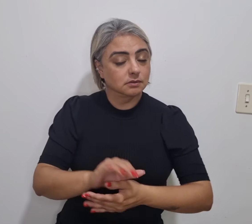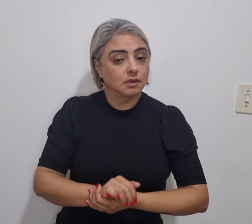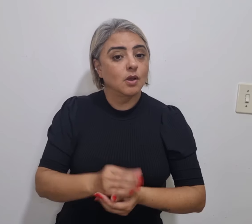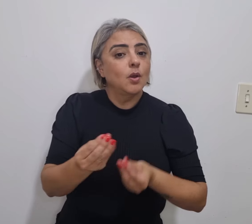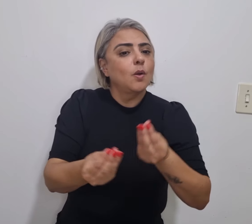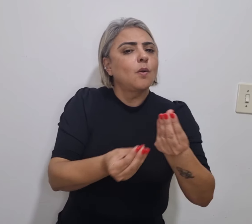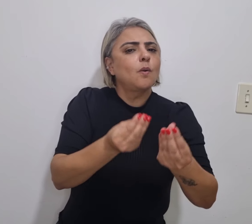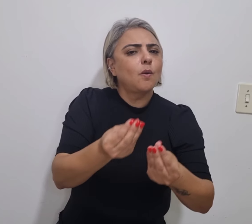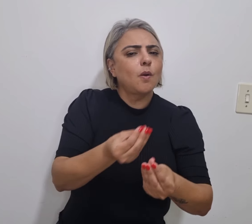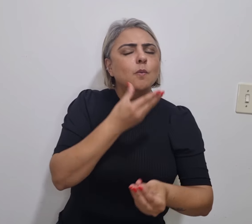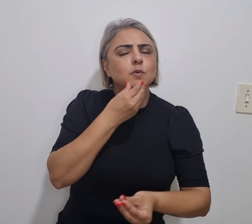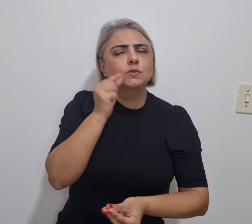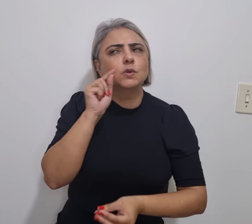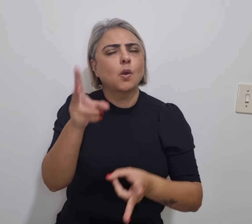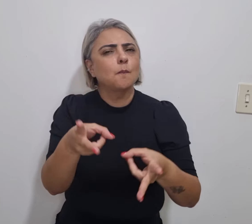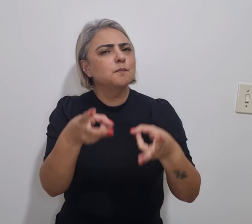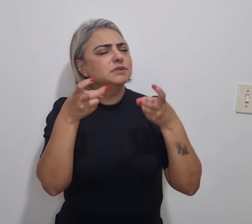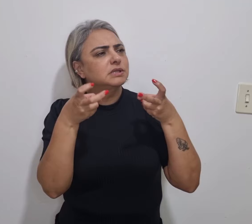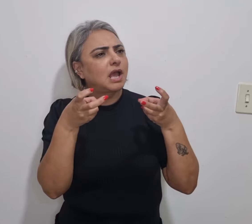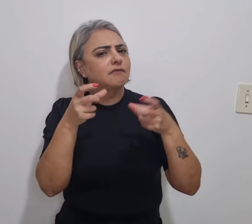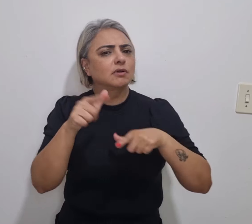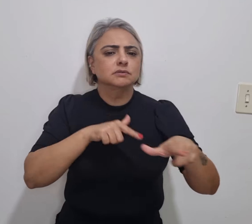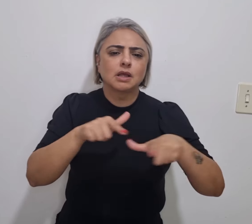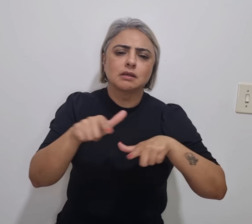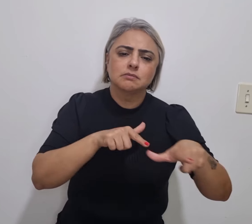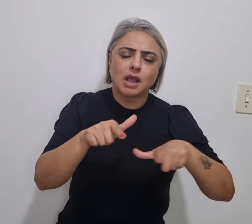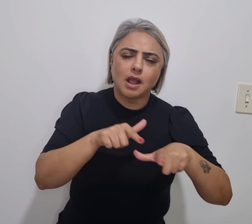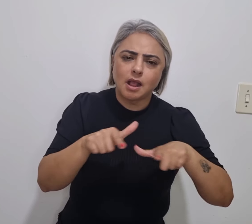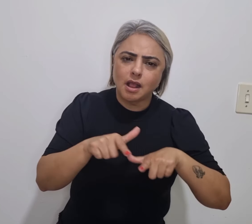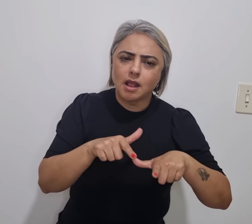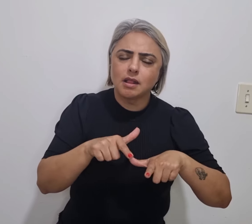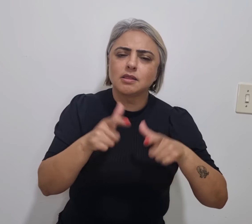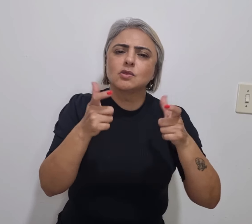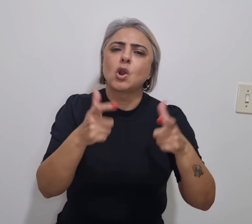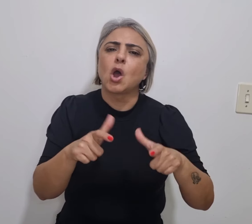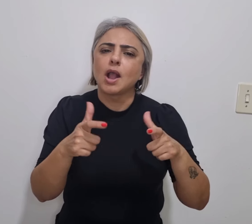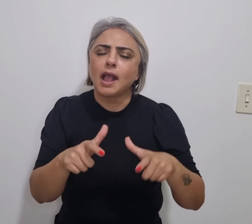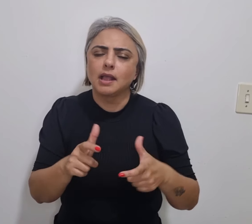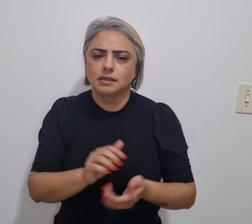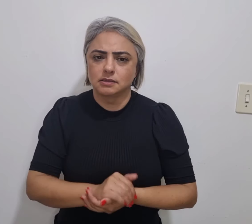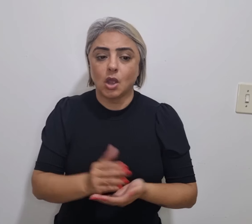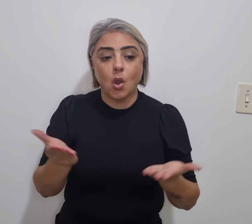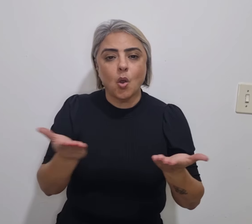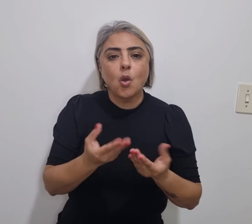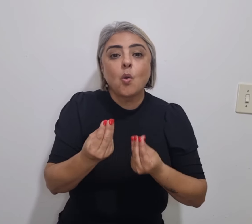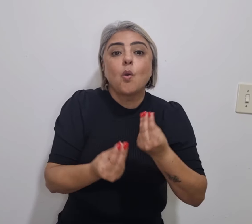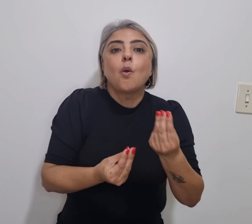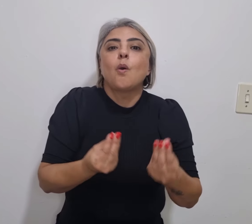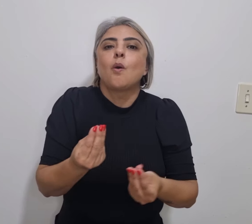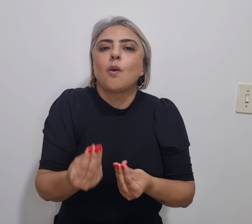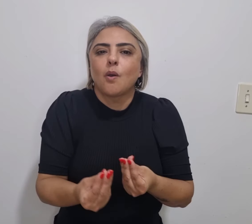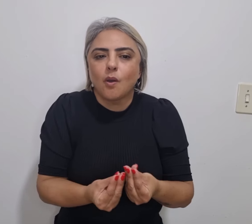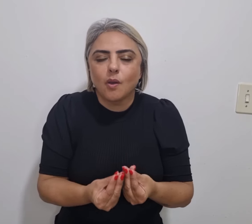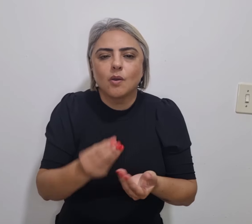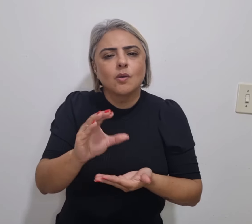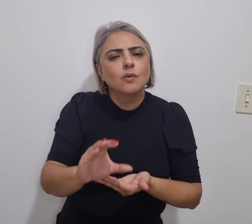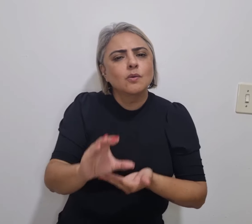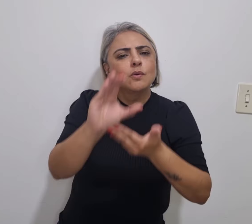o senhor observa o trabalho nessas instâncias hoje? De que forma os conselhos